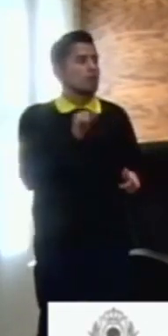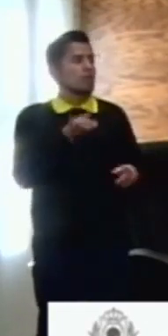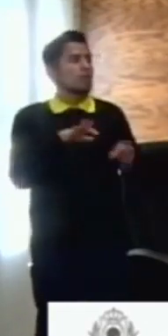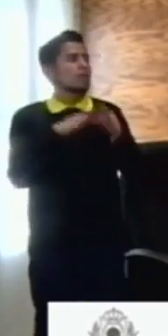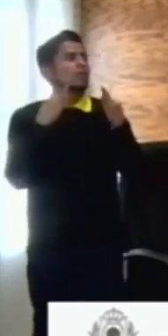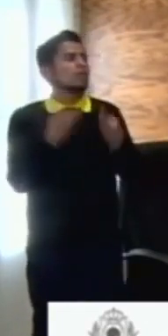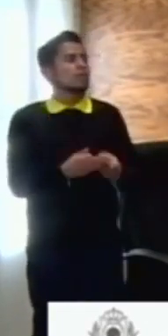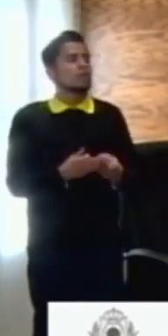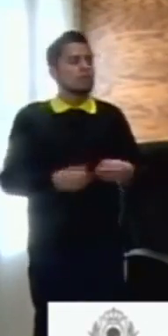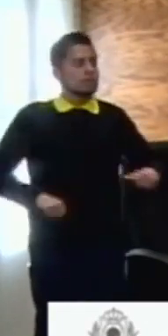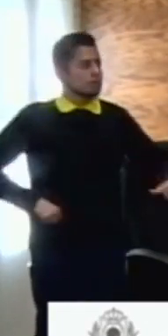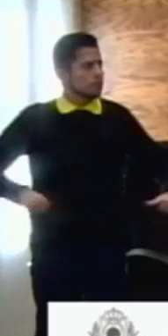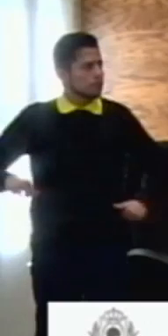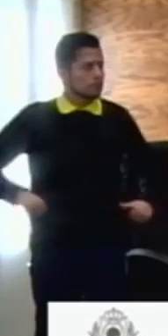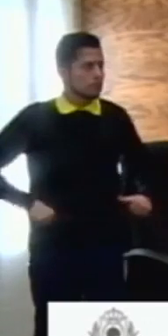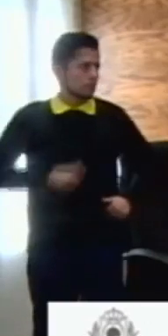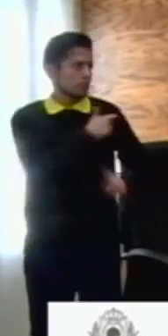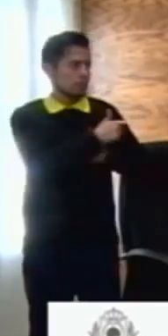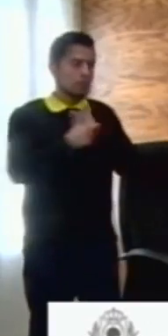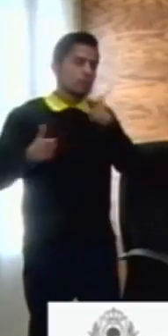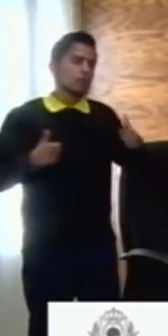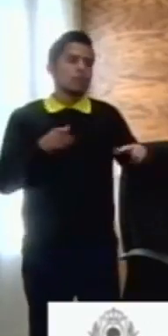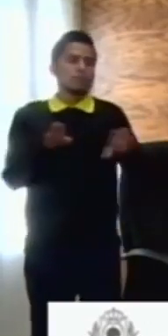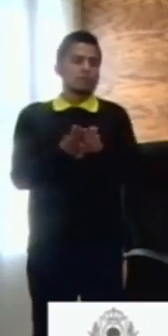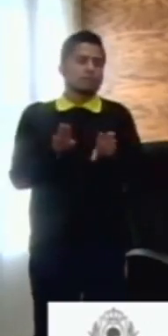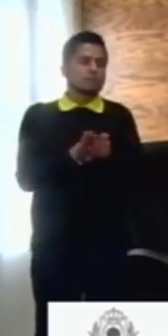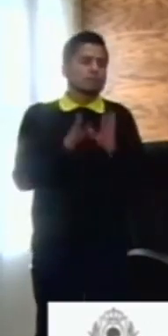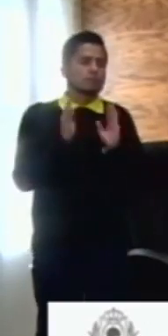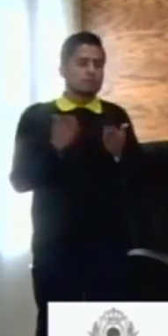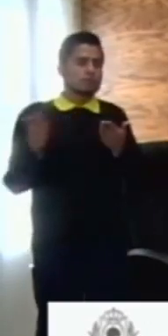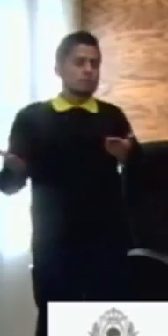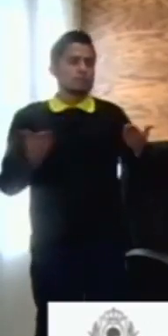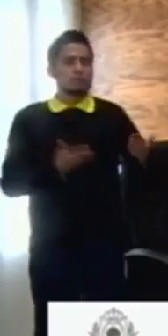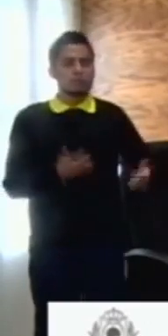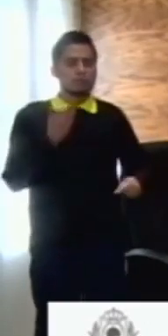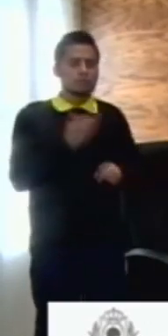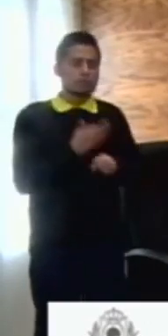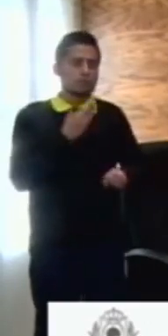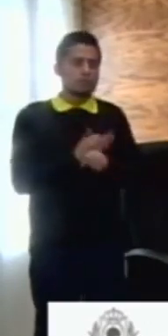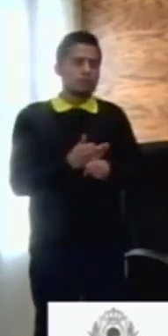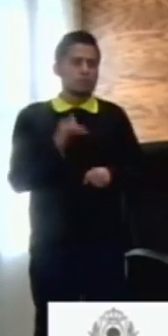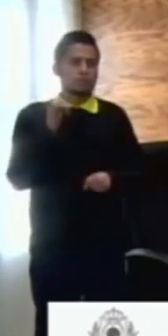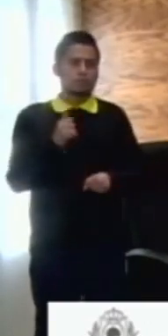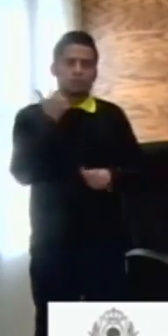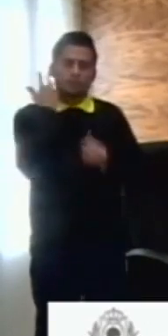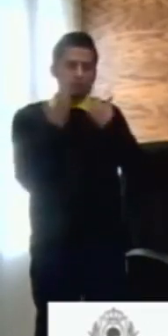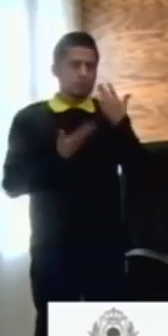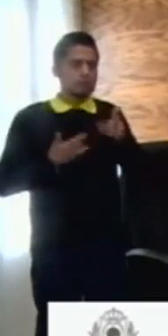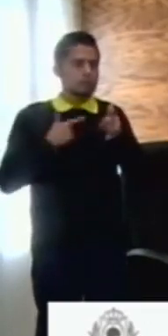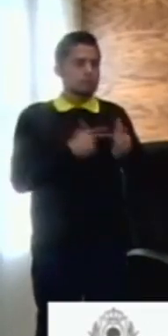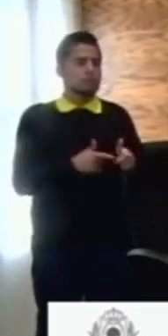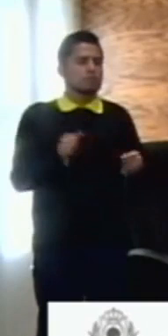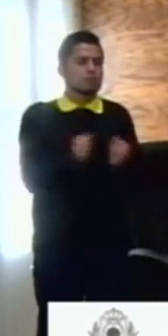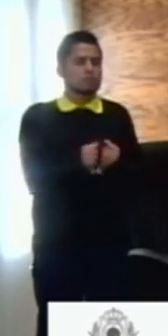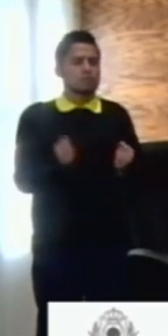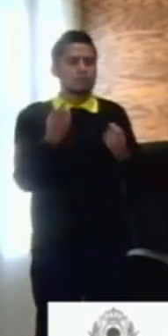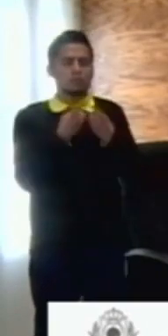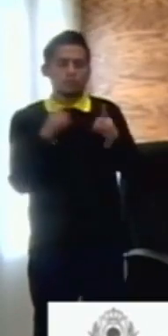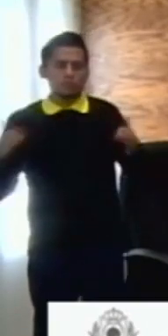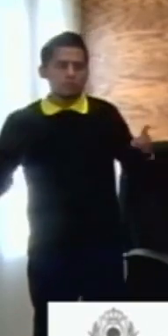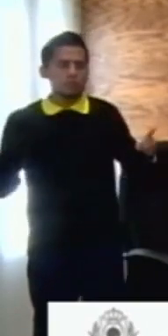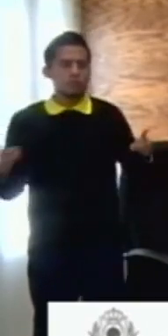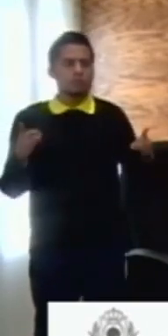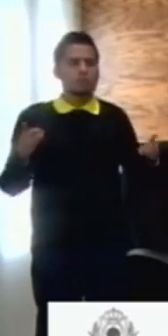con este ritmo de actividad económica como se lleva actualmente Si se desea seguir con el desarrollo